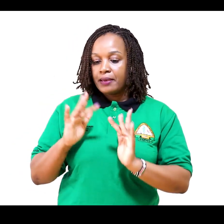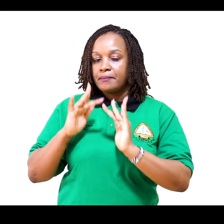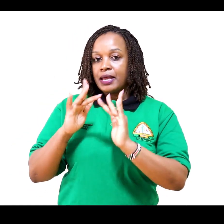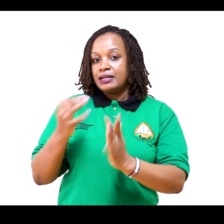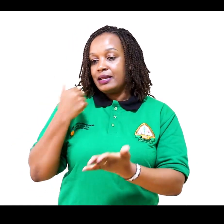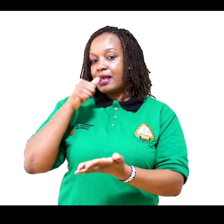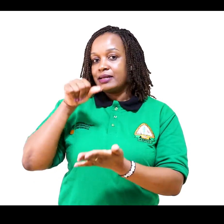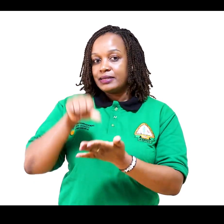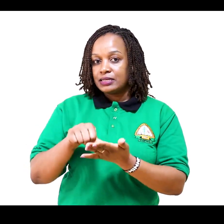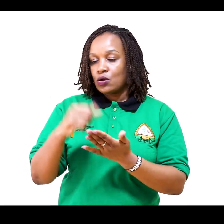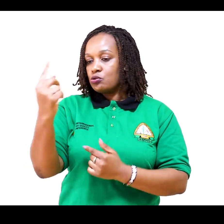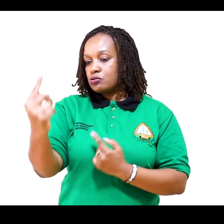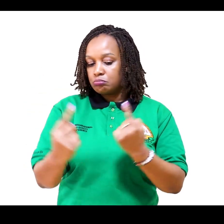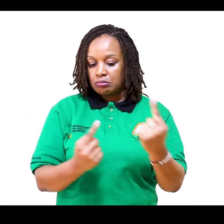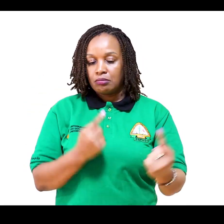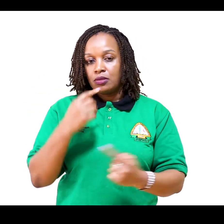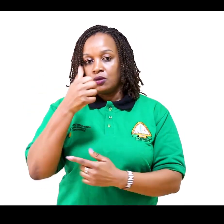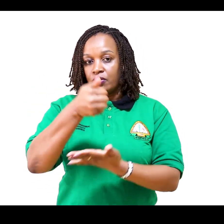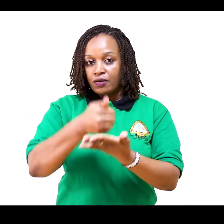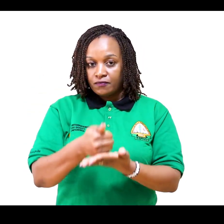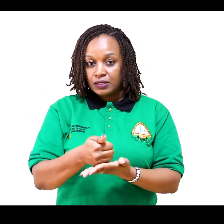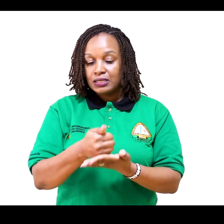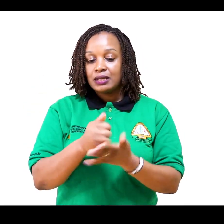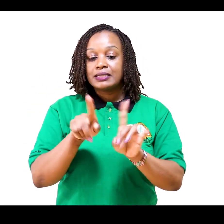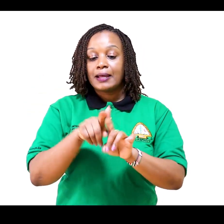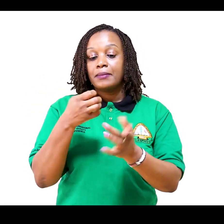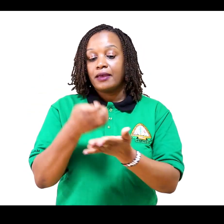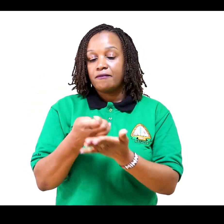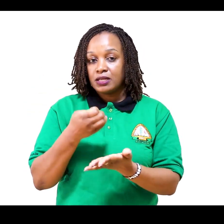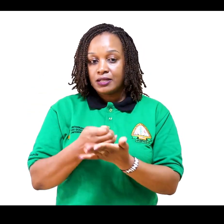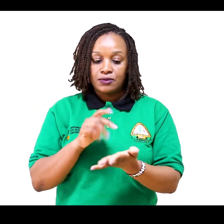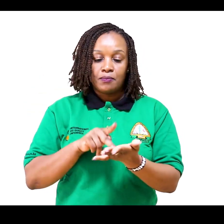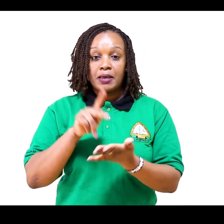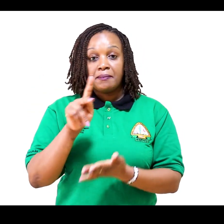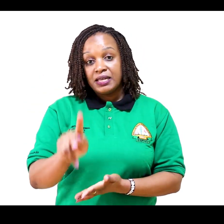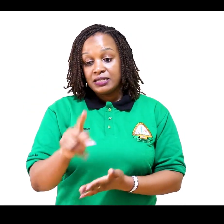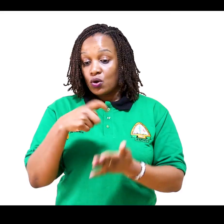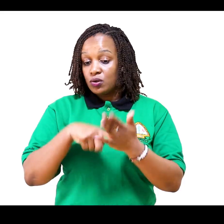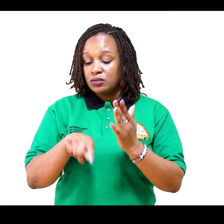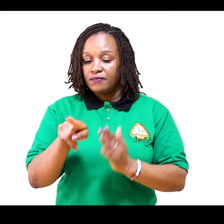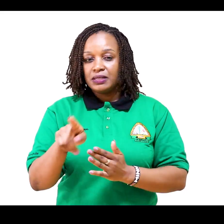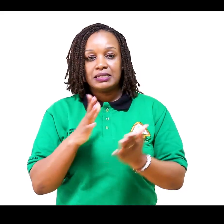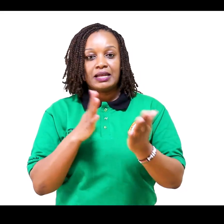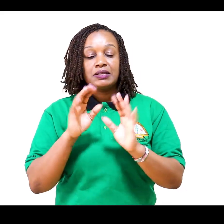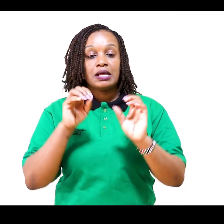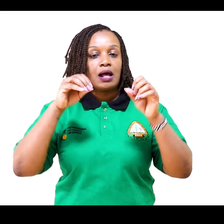barua pepe, barua au matembezi ya kimwili na udhibitisho wa malipo. Gharama ya huduma hii ni